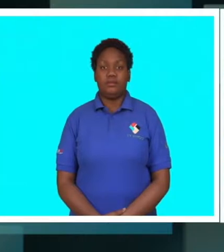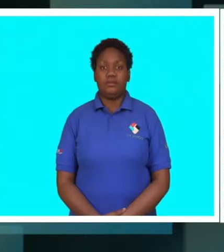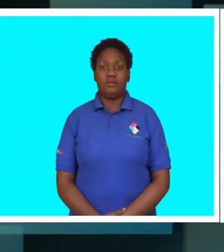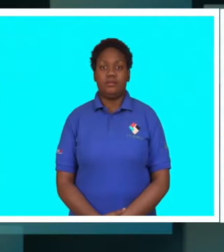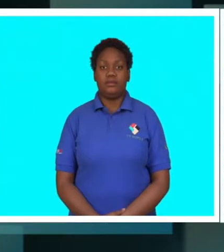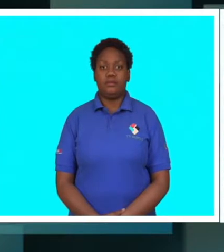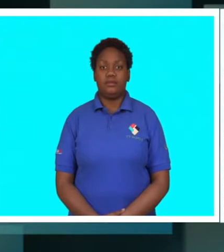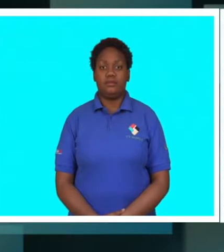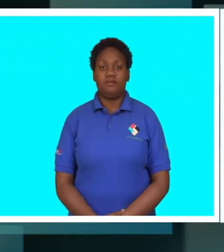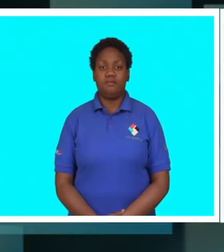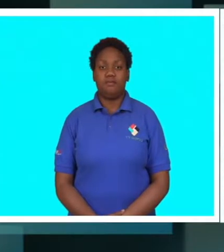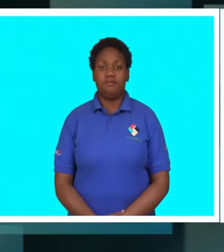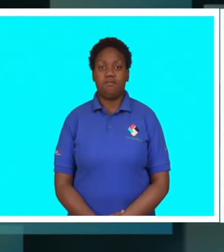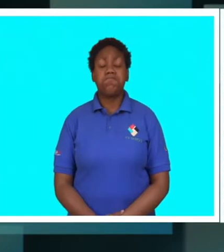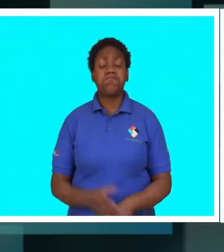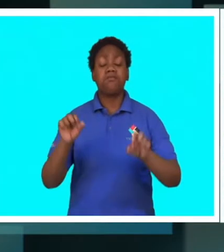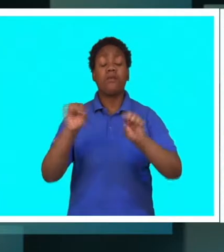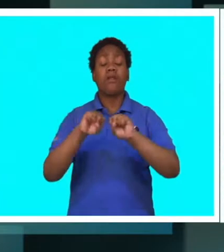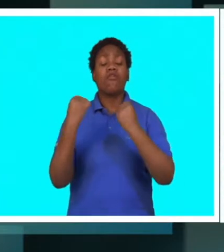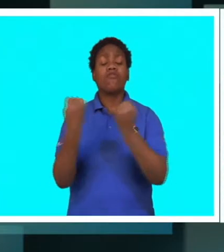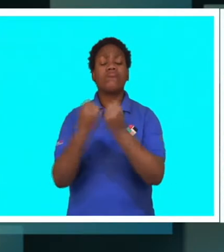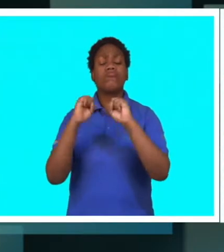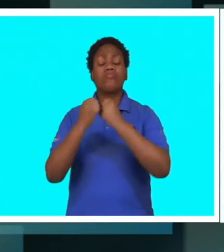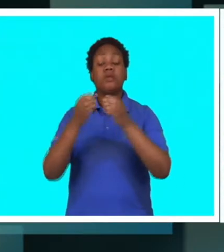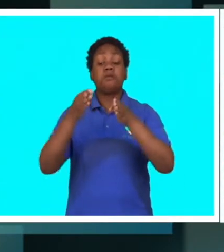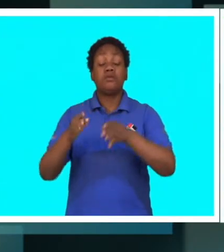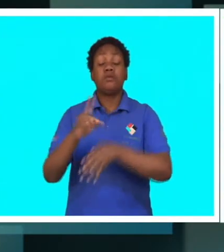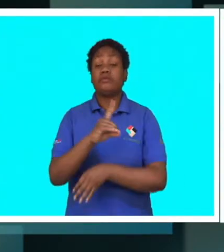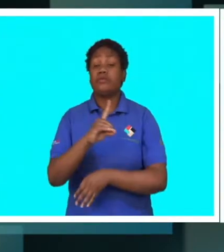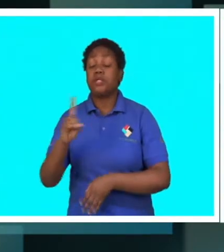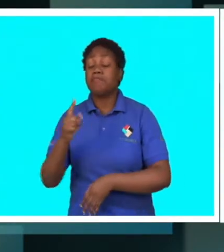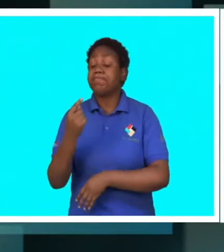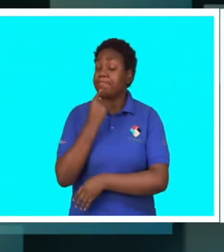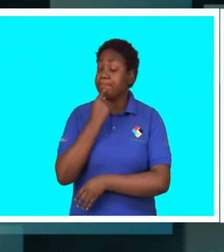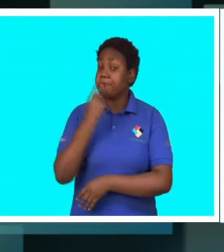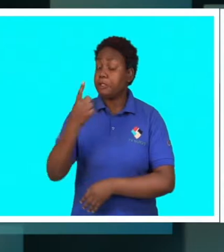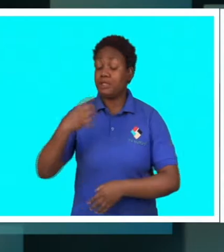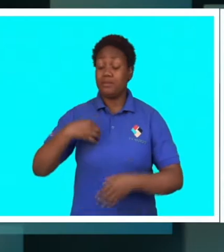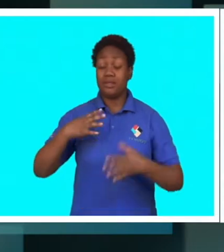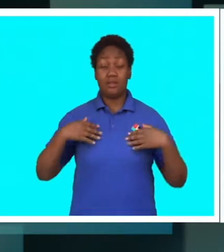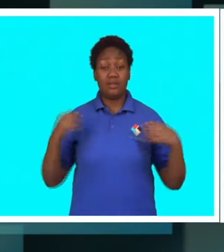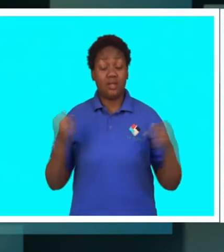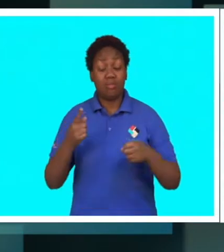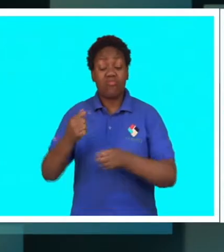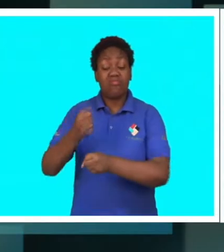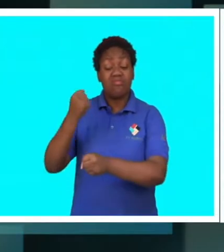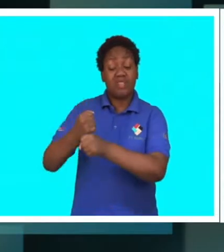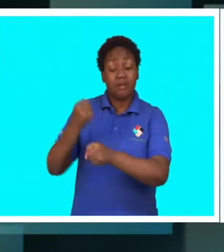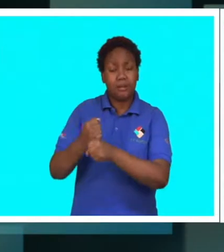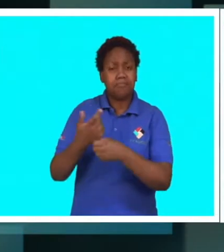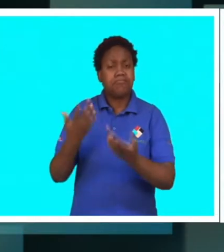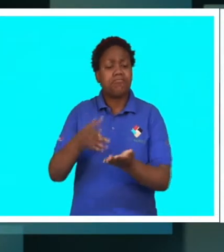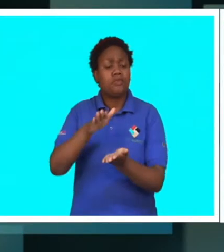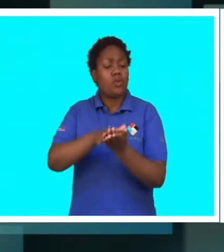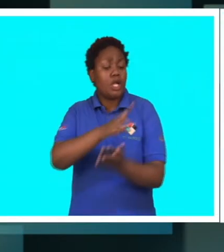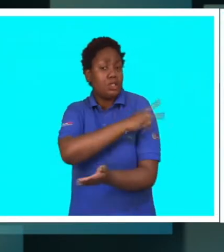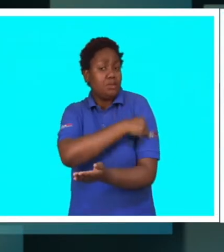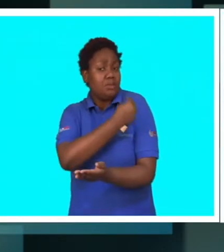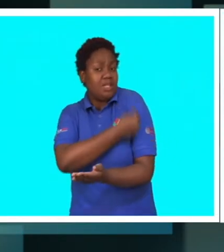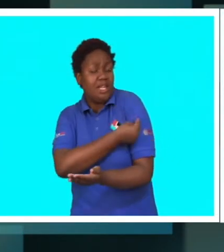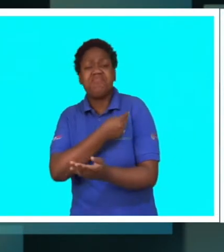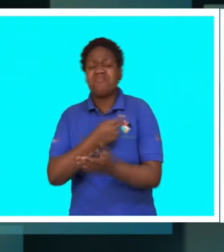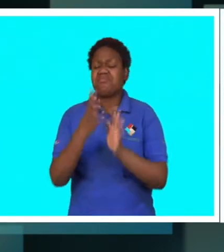associações de pessoas com deficiência apelaram o Ministério da Saúde a ser mais vigilante, em relação aos serviços prestados,